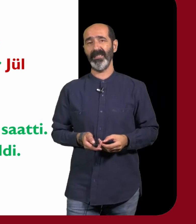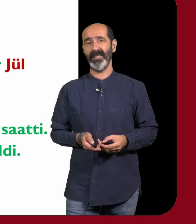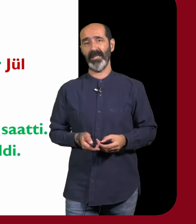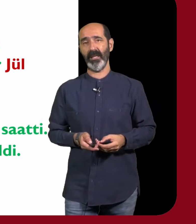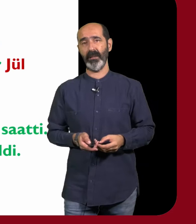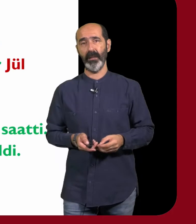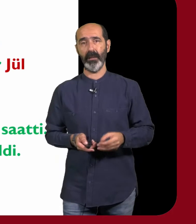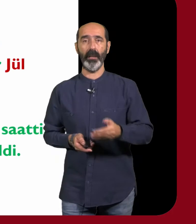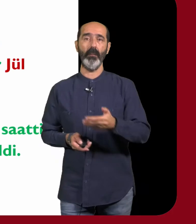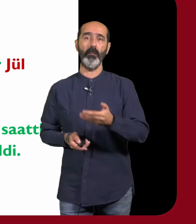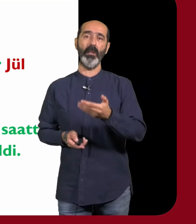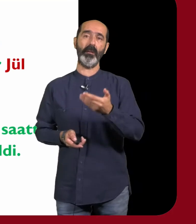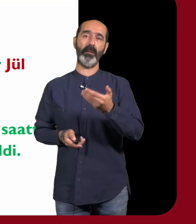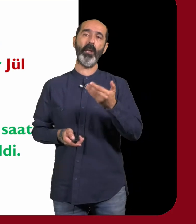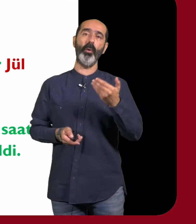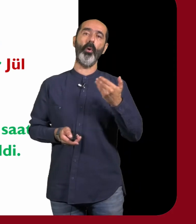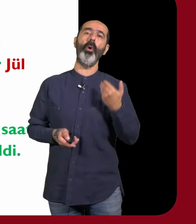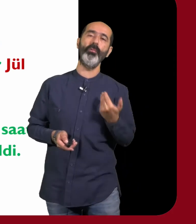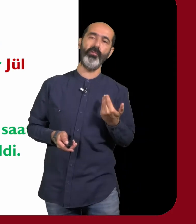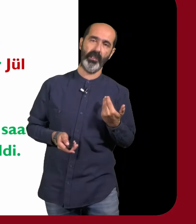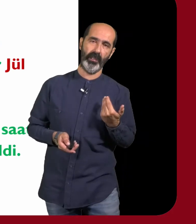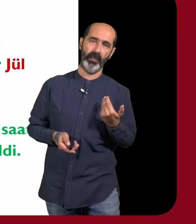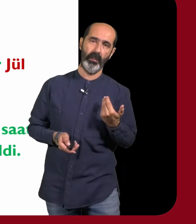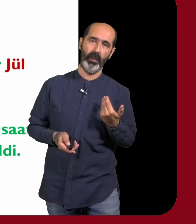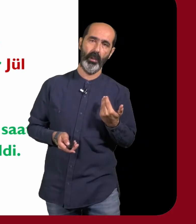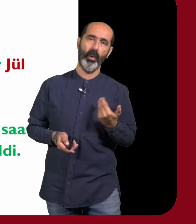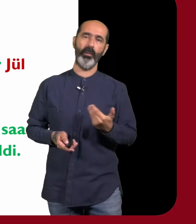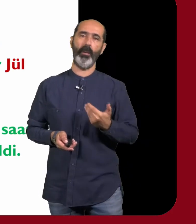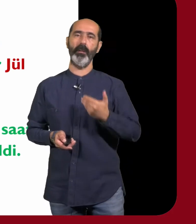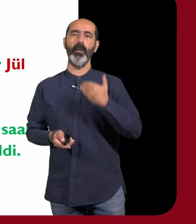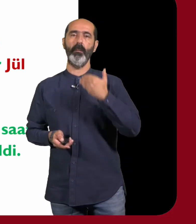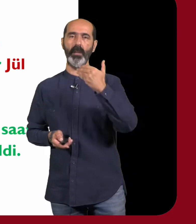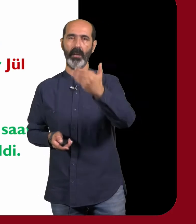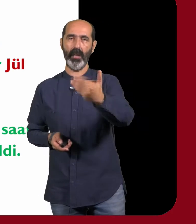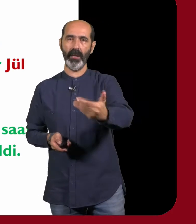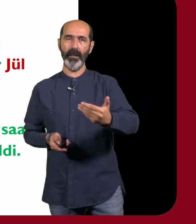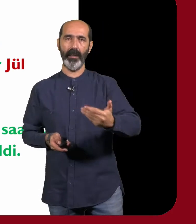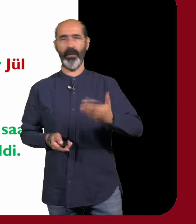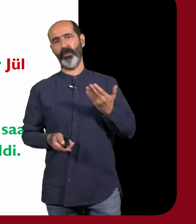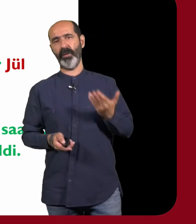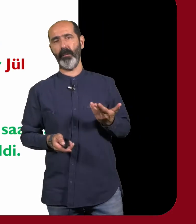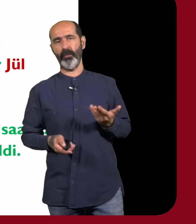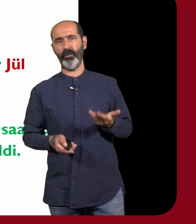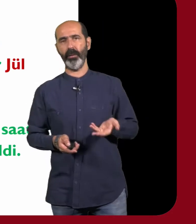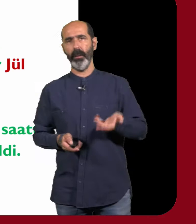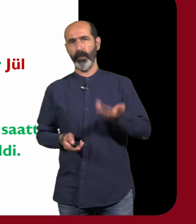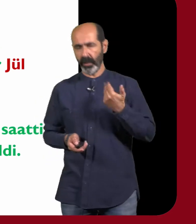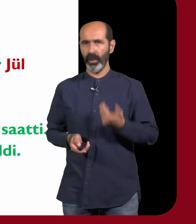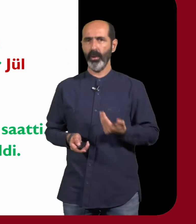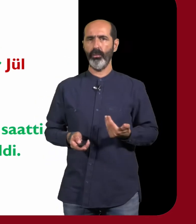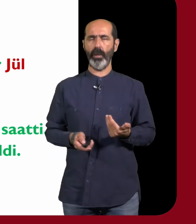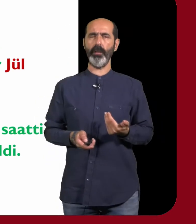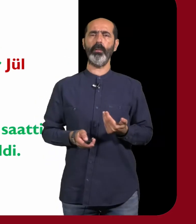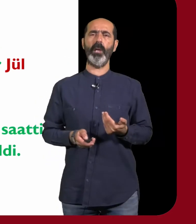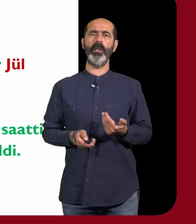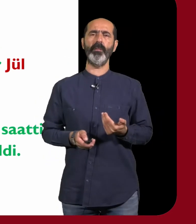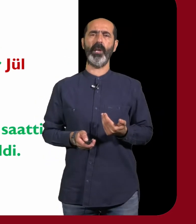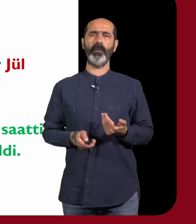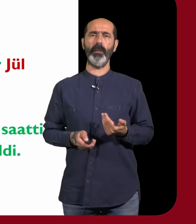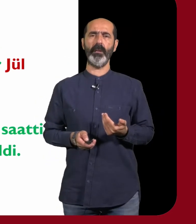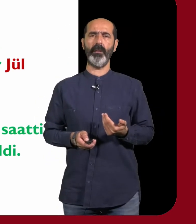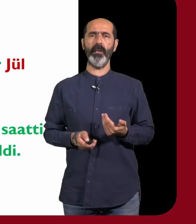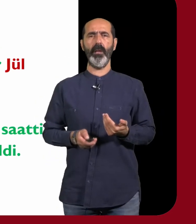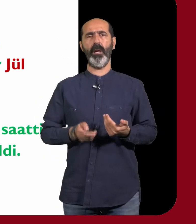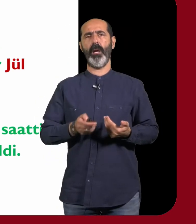önce 46 yani milattan önce dir o zaman milada henüz gelmemiştir Peki şu anda